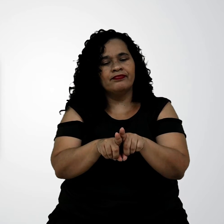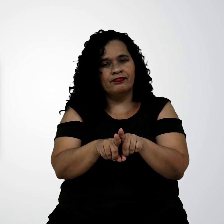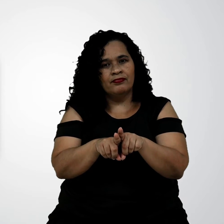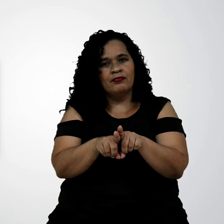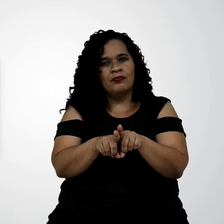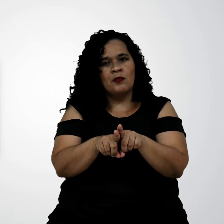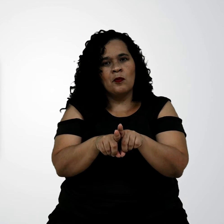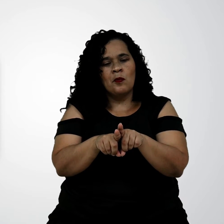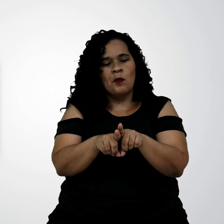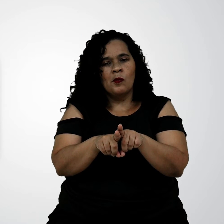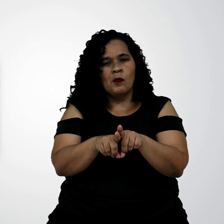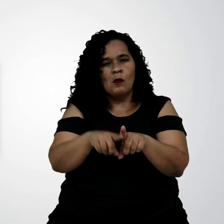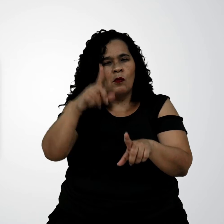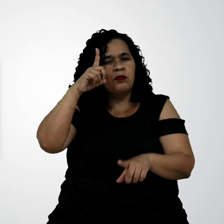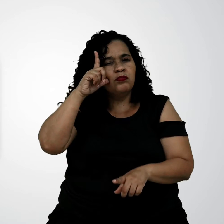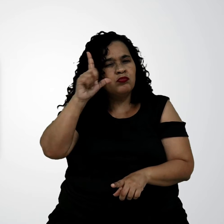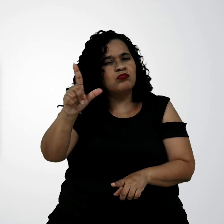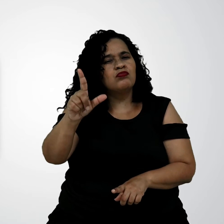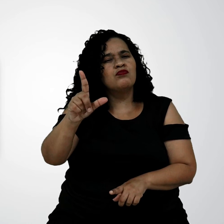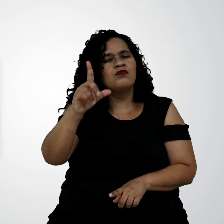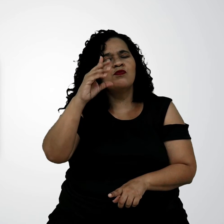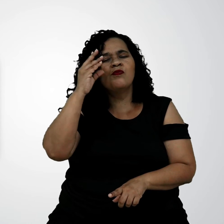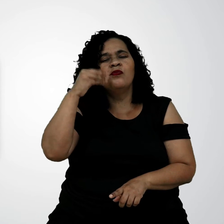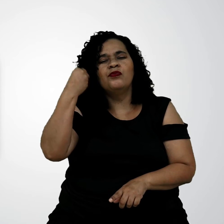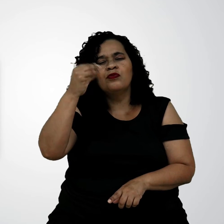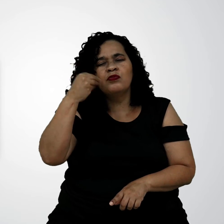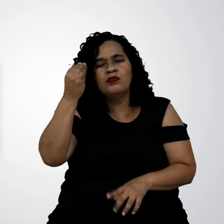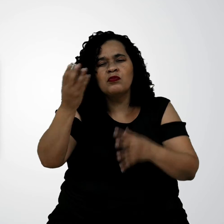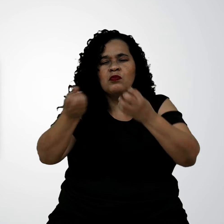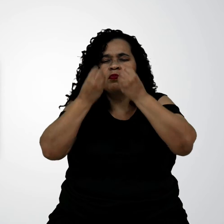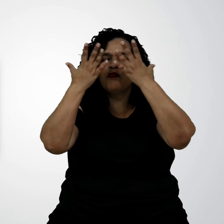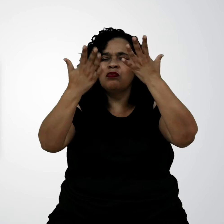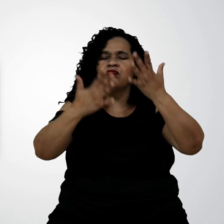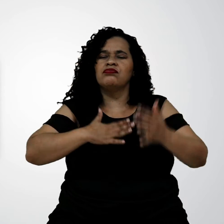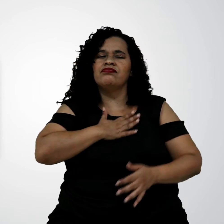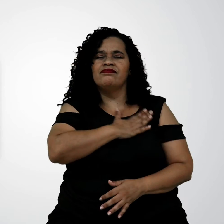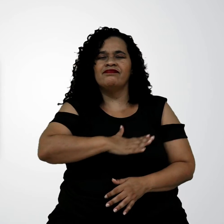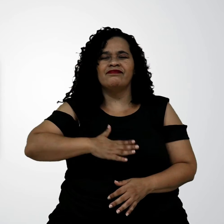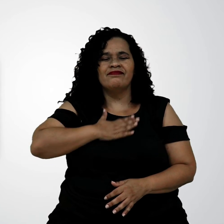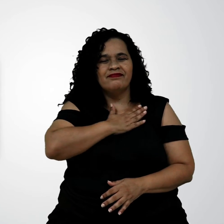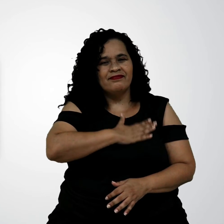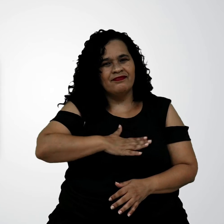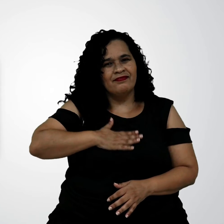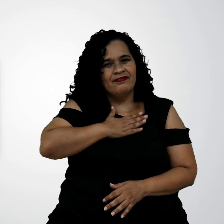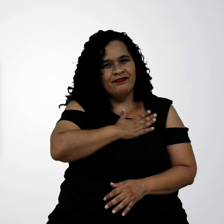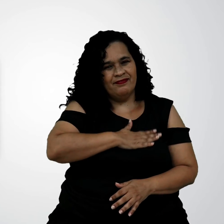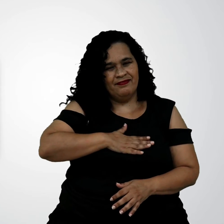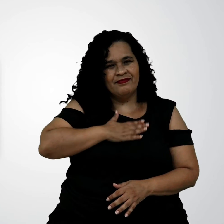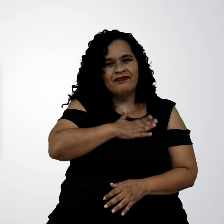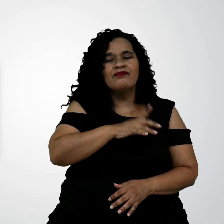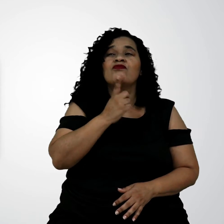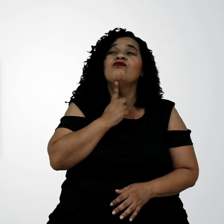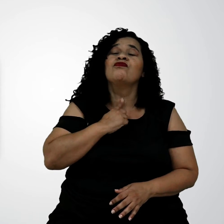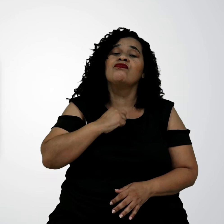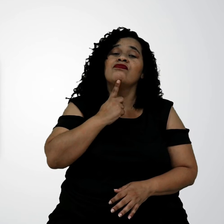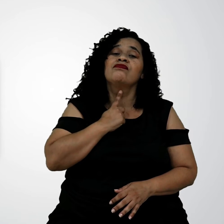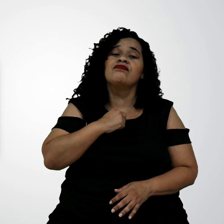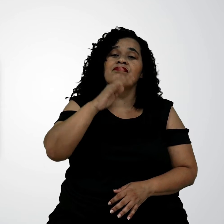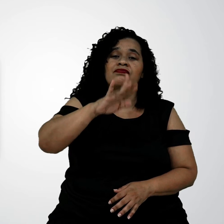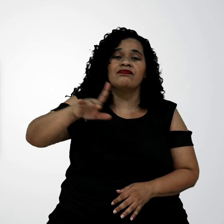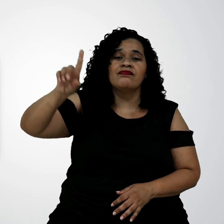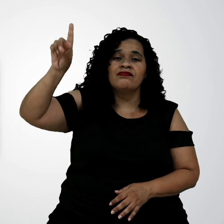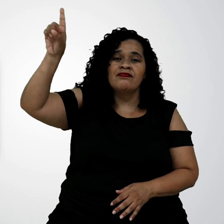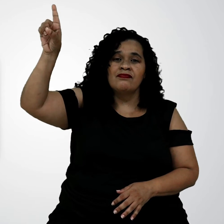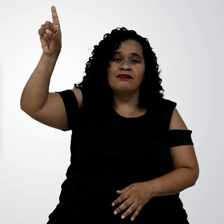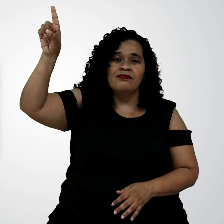possam experimentar a boa, perfeita e agradável vontade de Deus.